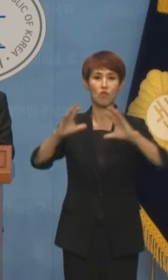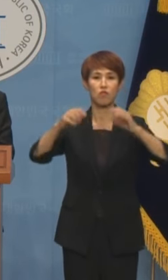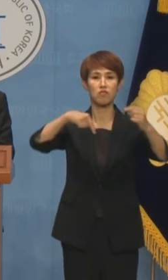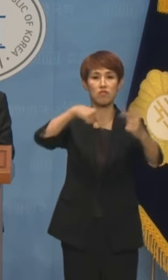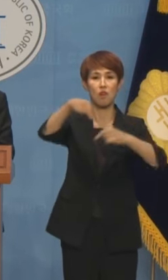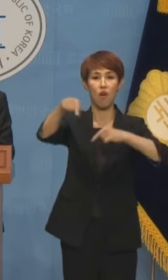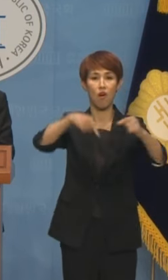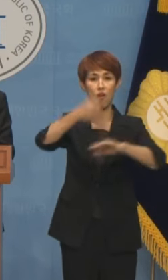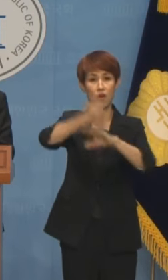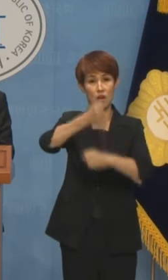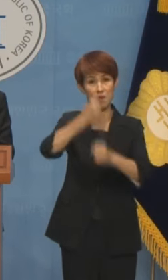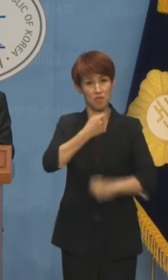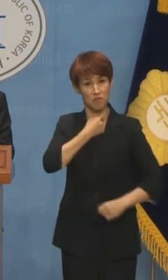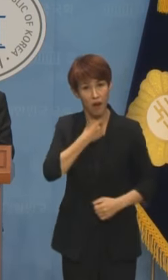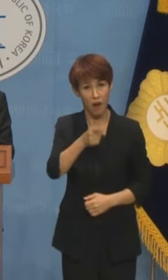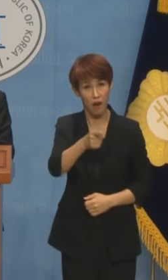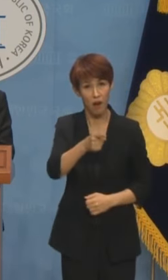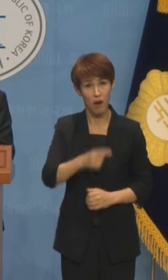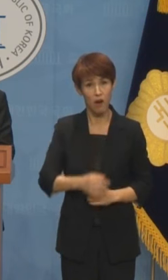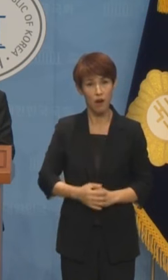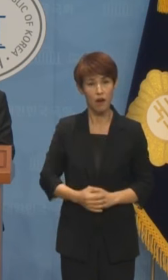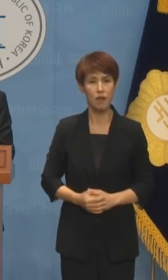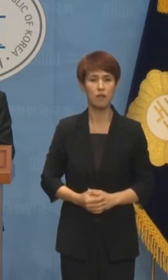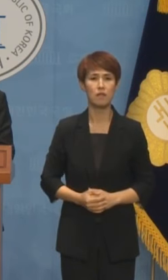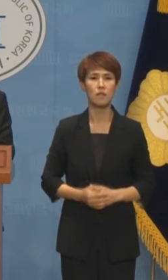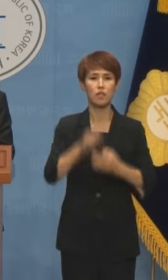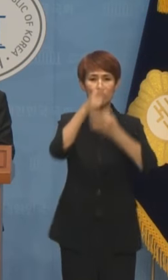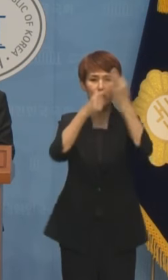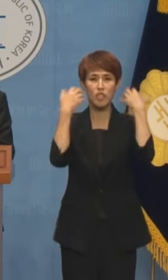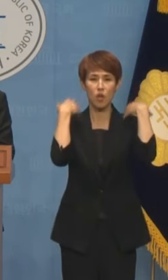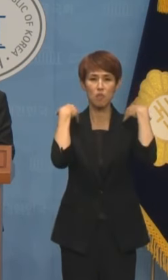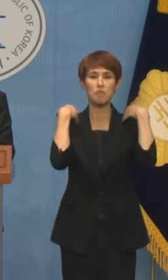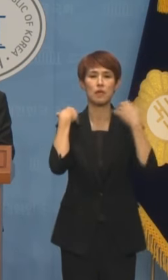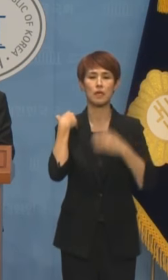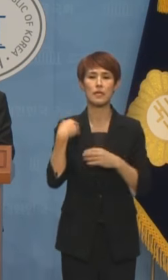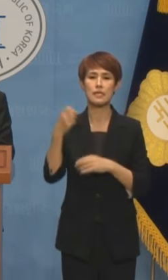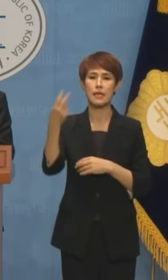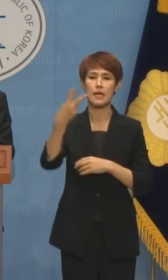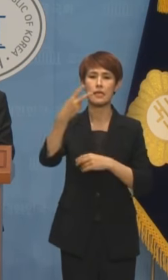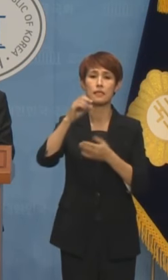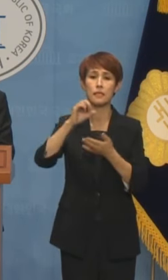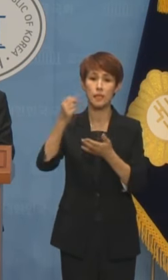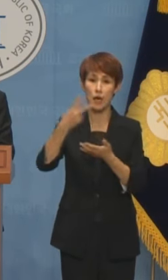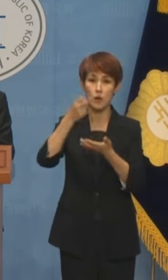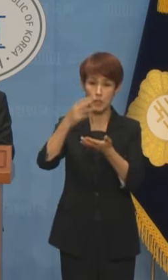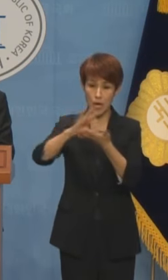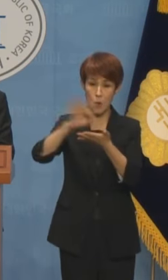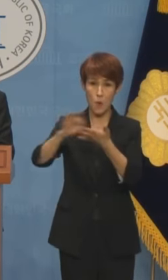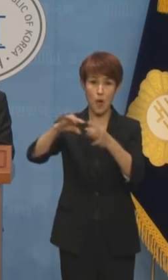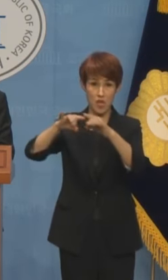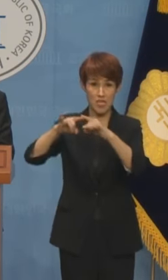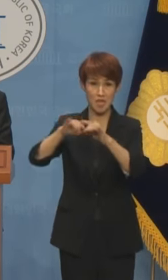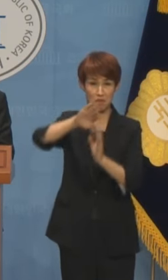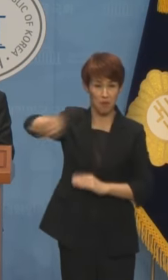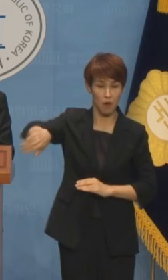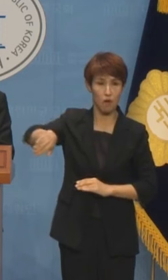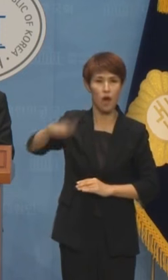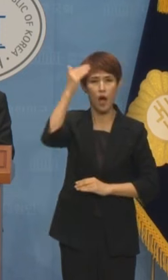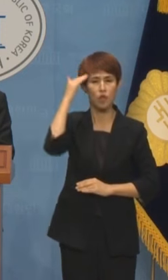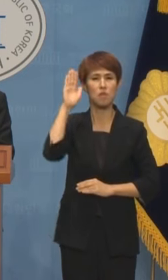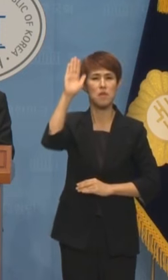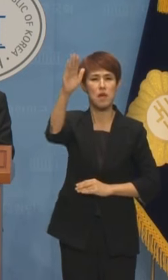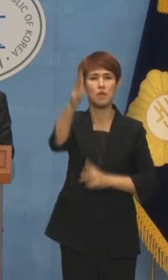만들고 싶었습니까? 윤 정부의 친환경 재생에너지 외면은 대한민국 미래 산업의 기반을